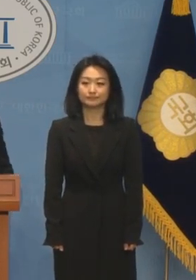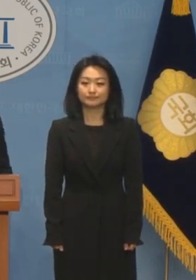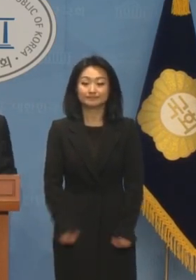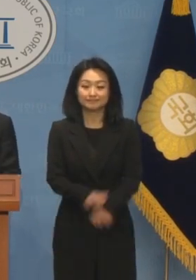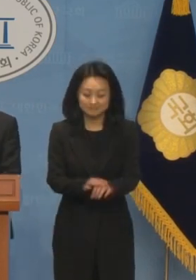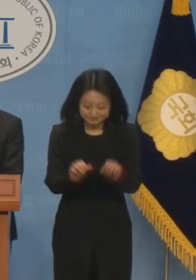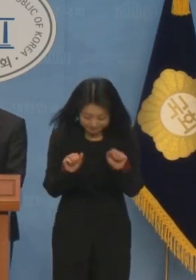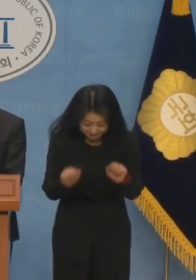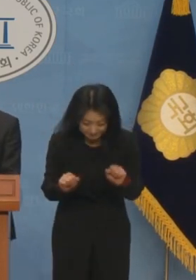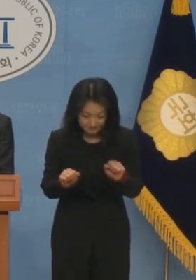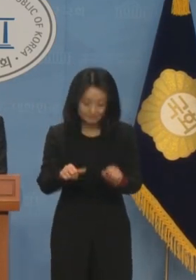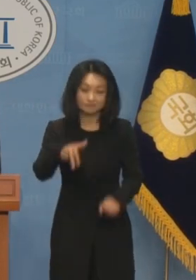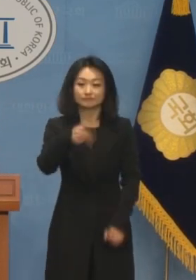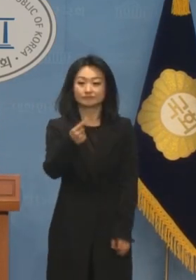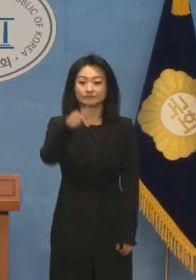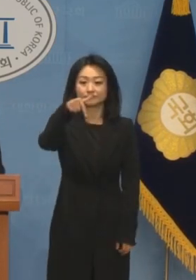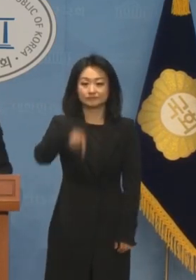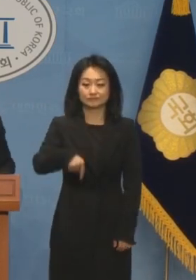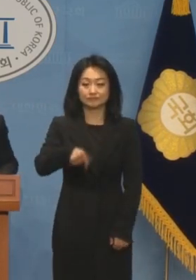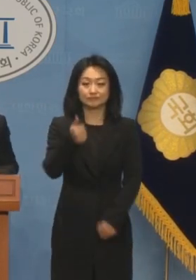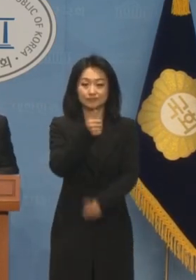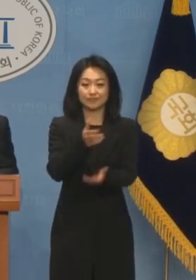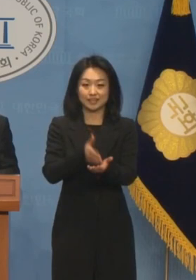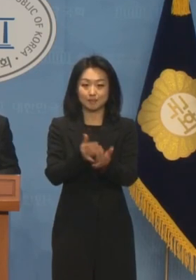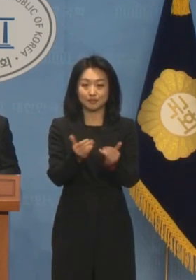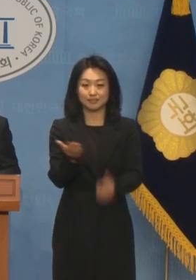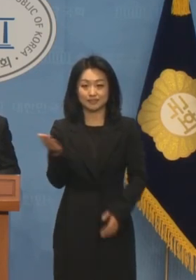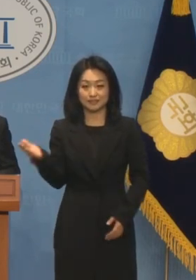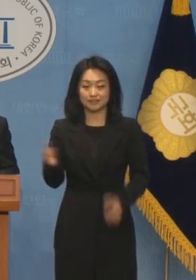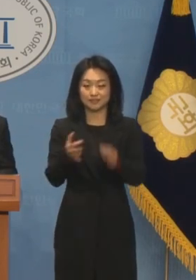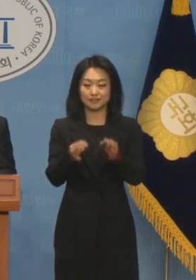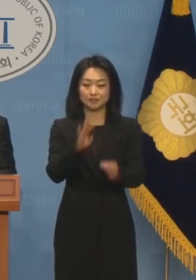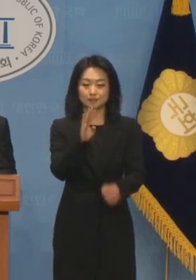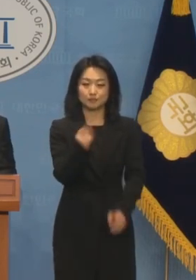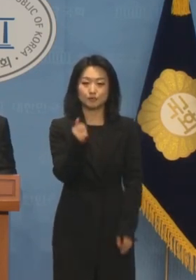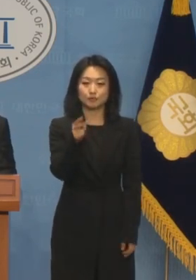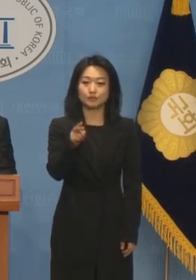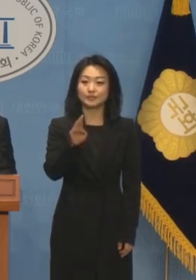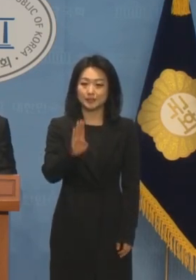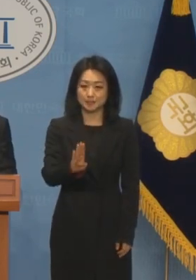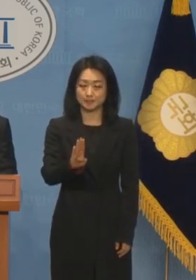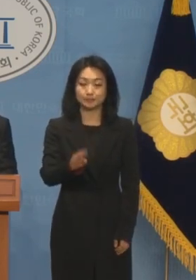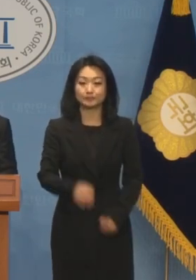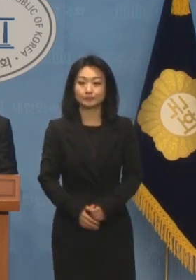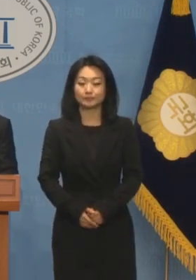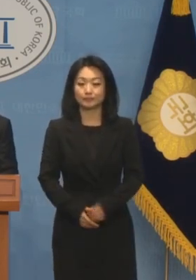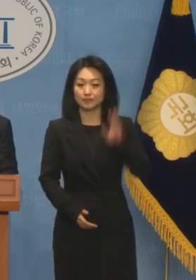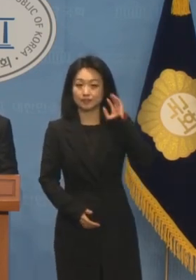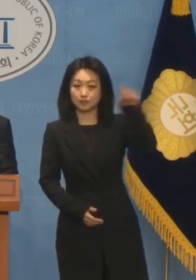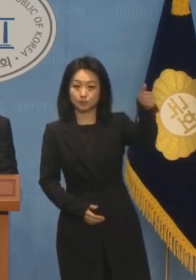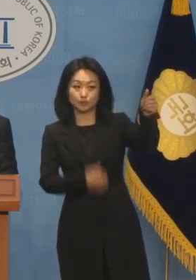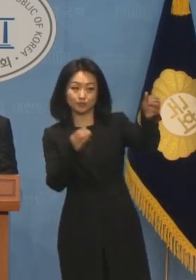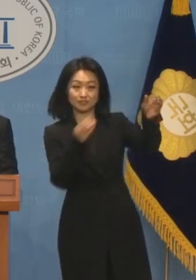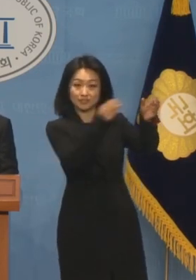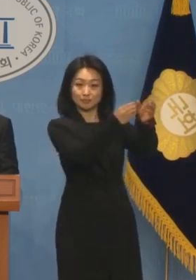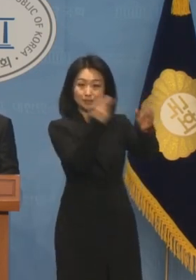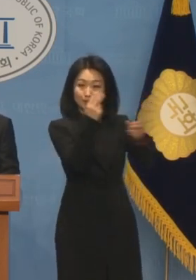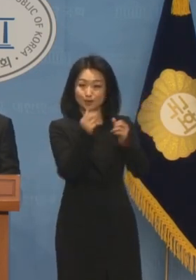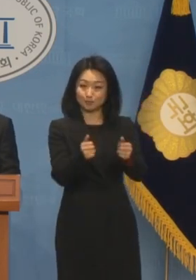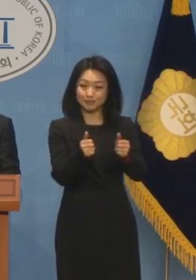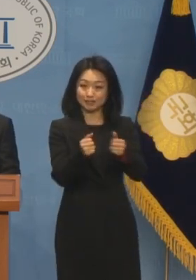예, 안녕하십니까. 조국혁신당 대변인 김보협입니다. 대통령도 들이받던 검사들의 기계 다